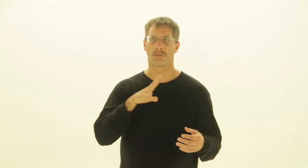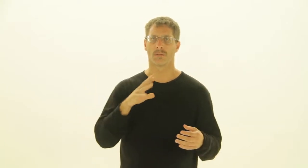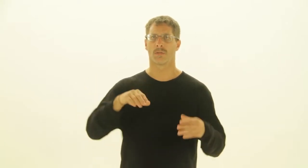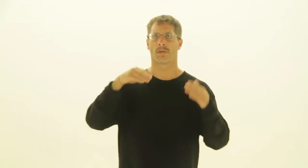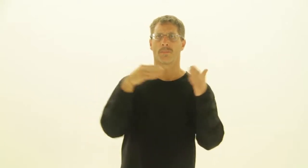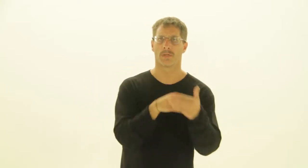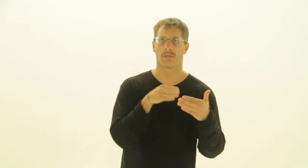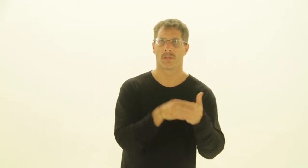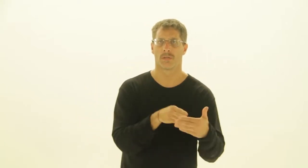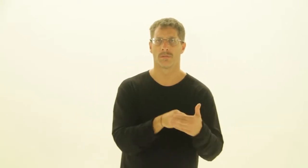barreras.